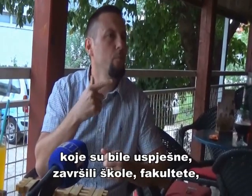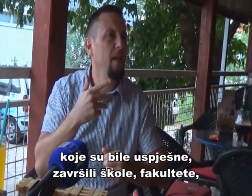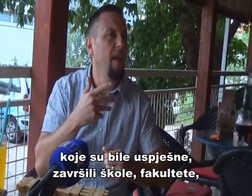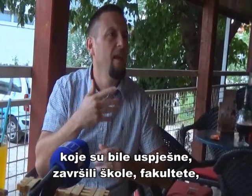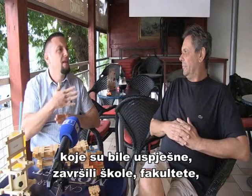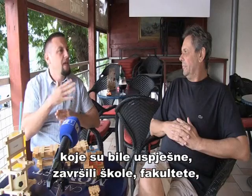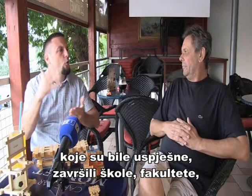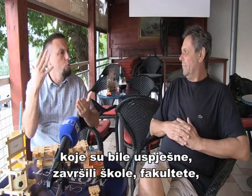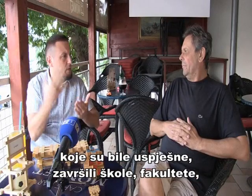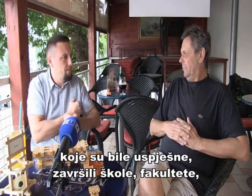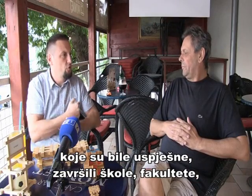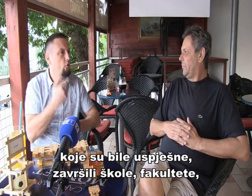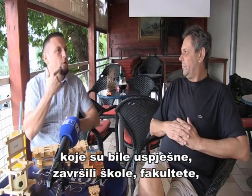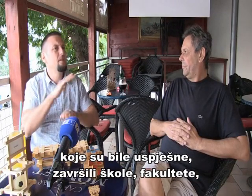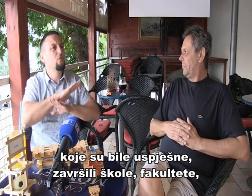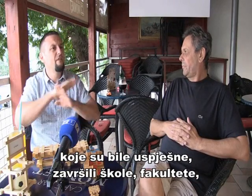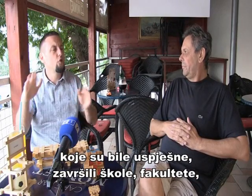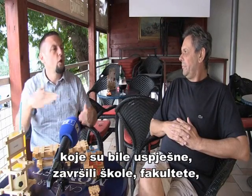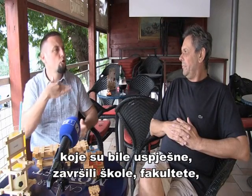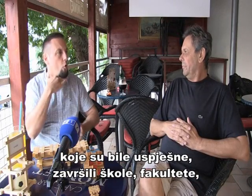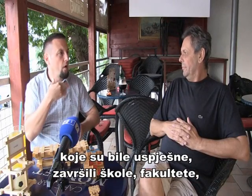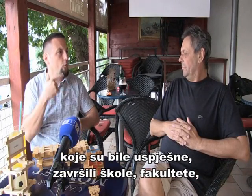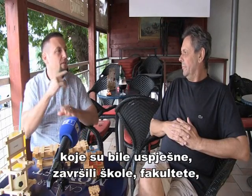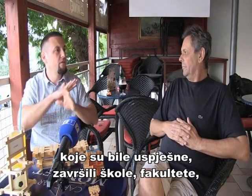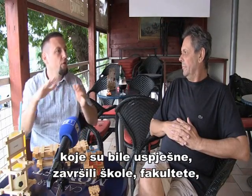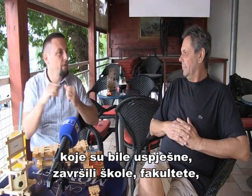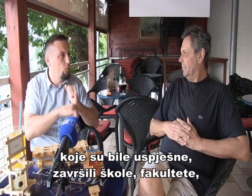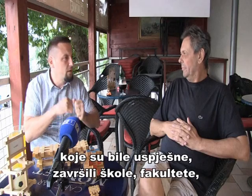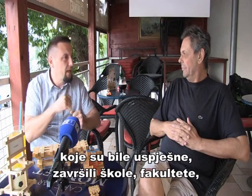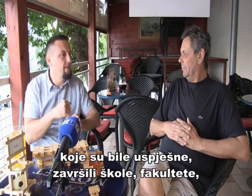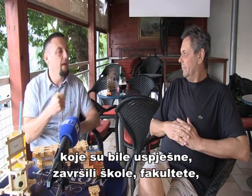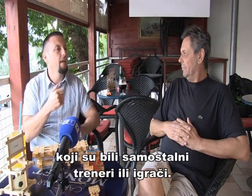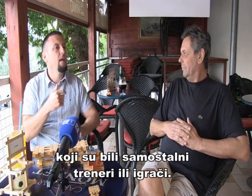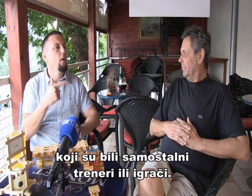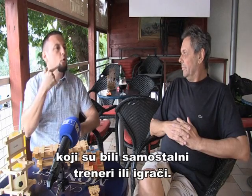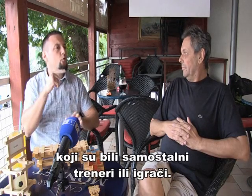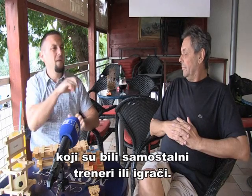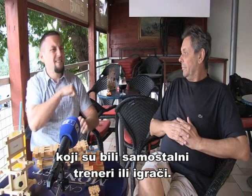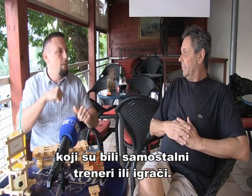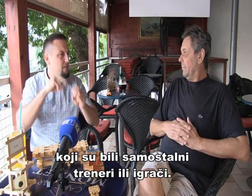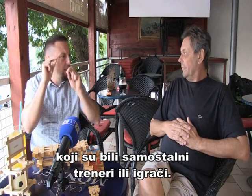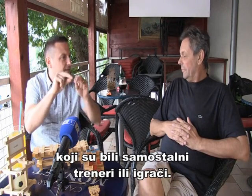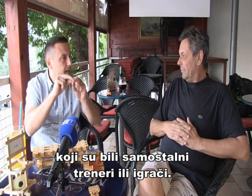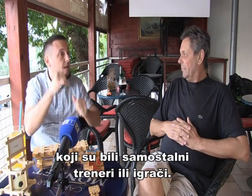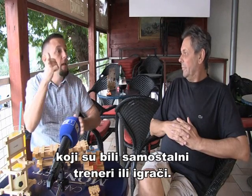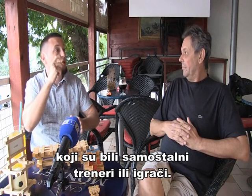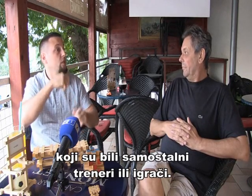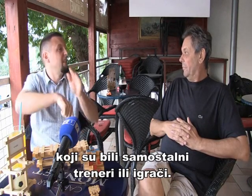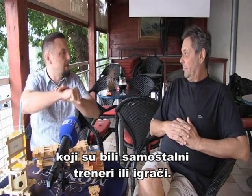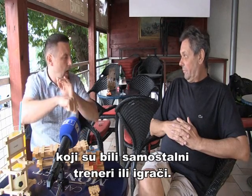bile jako uspješne, koje bi su završile škole, koje su završile fakultete, koji su bili samostalni treneri ili čak